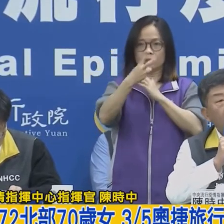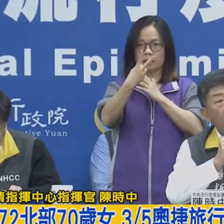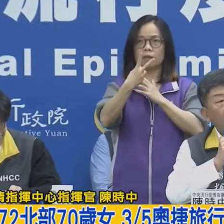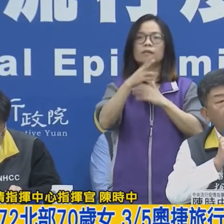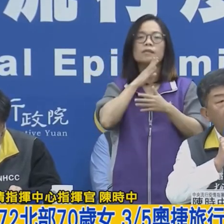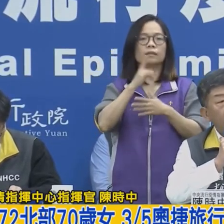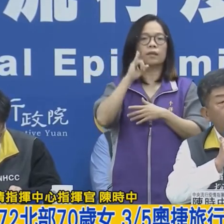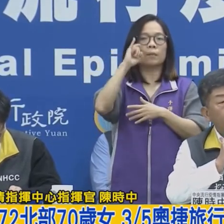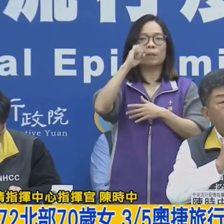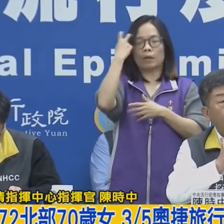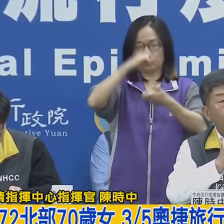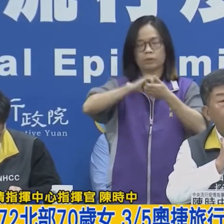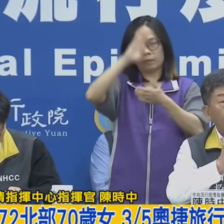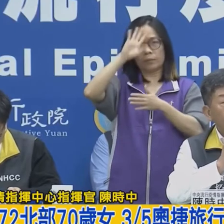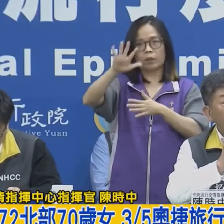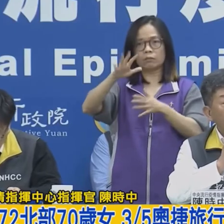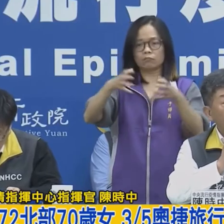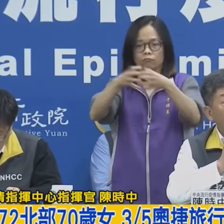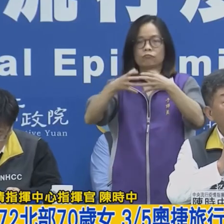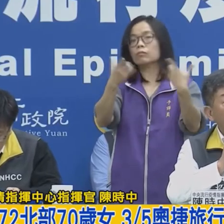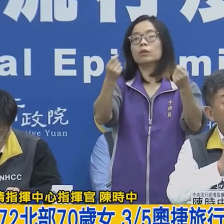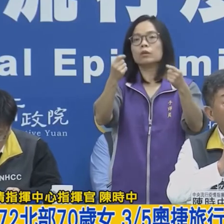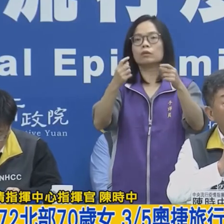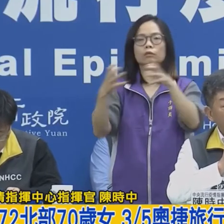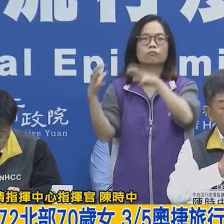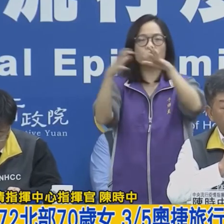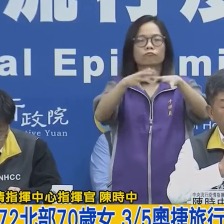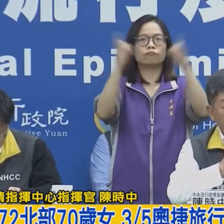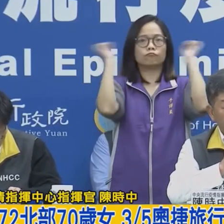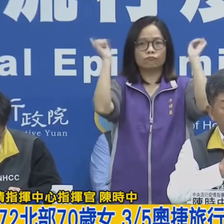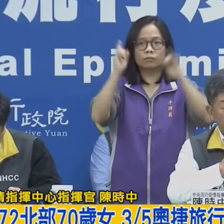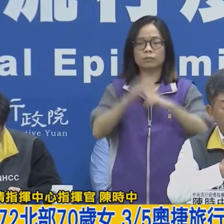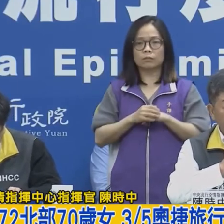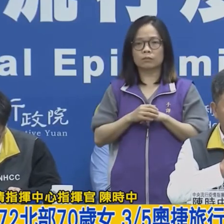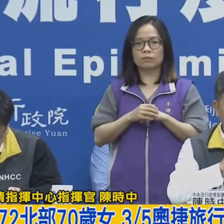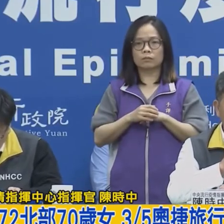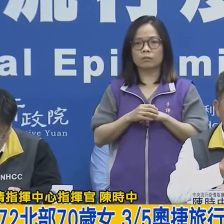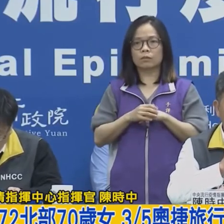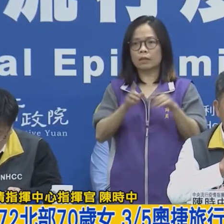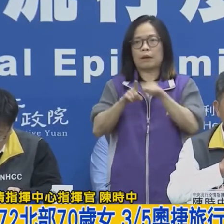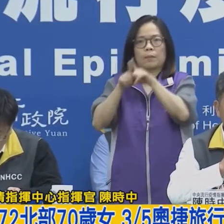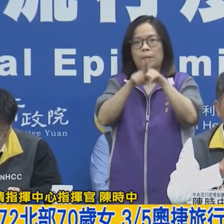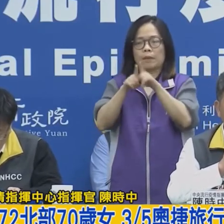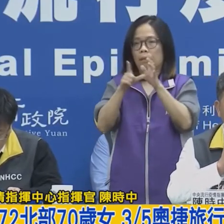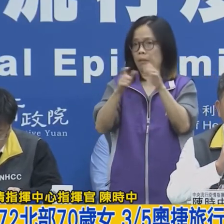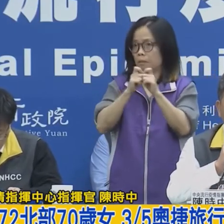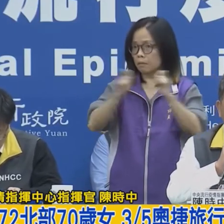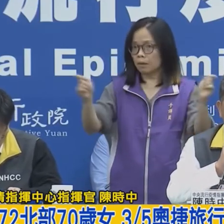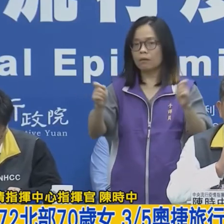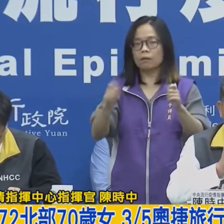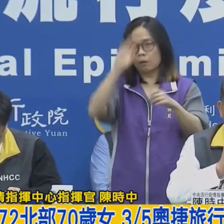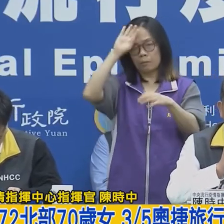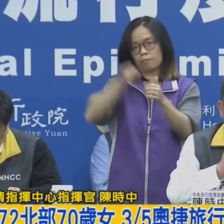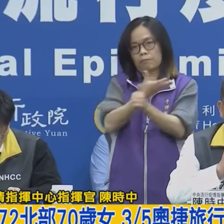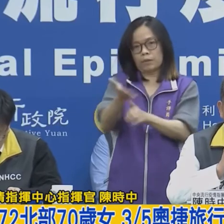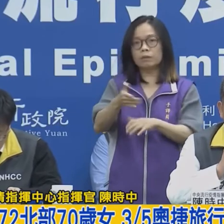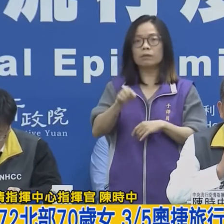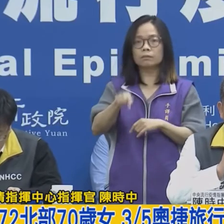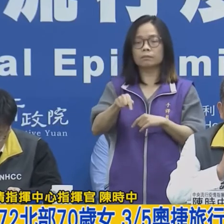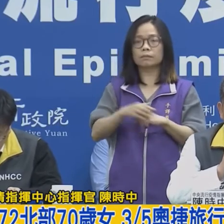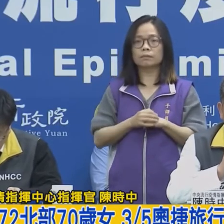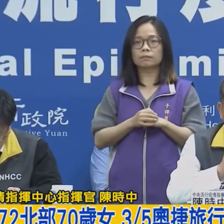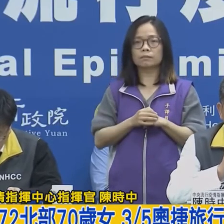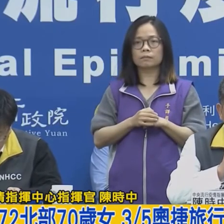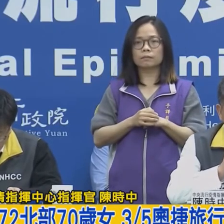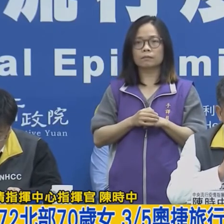妈，也确诊，他们同团去旅游，那大概是长期也是密切的接触。